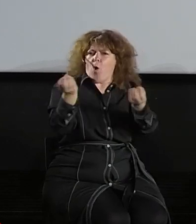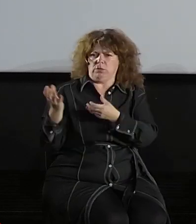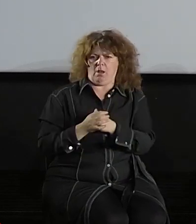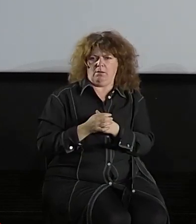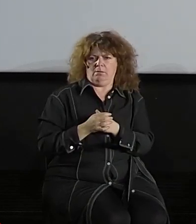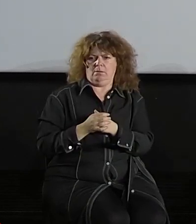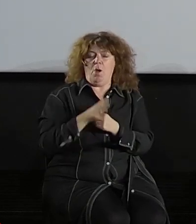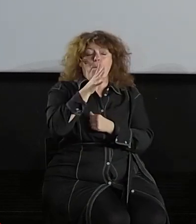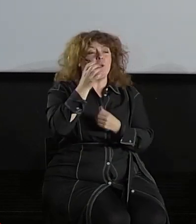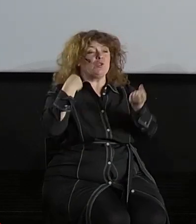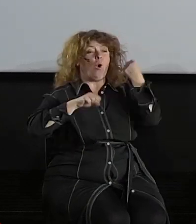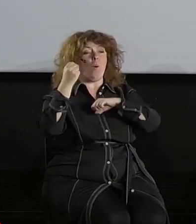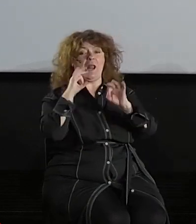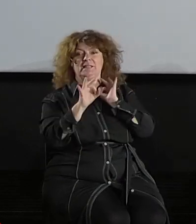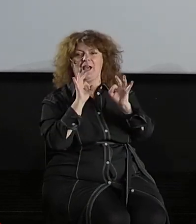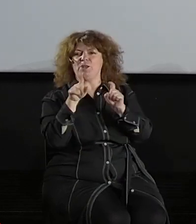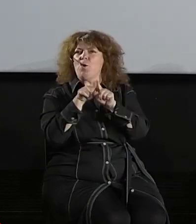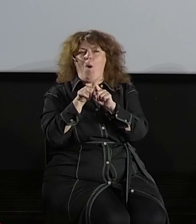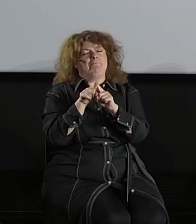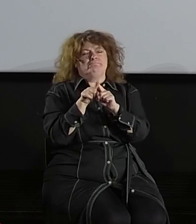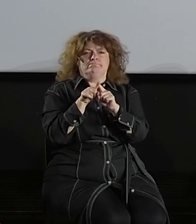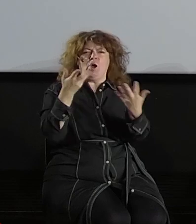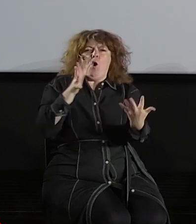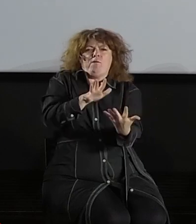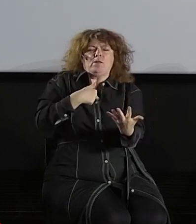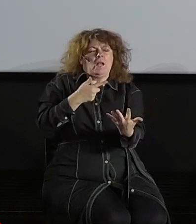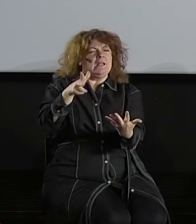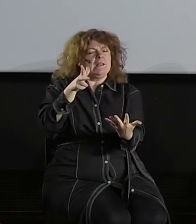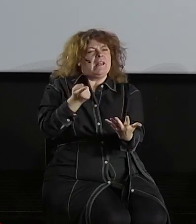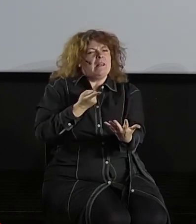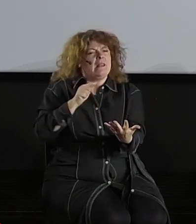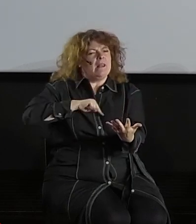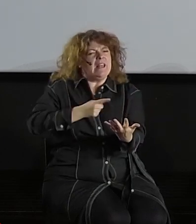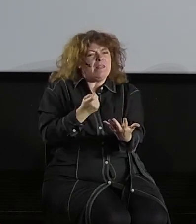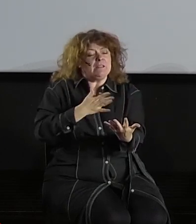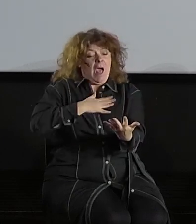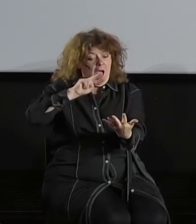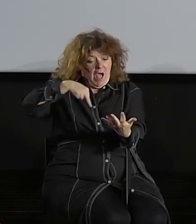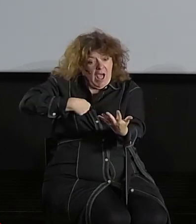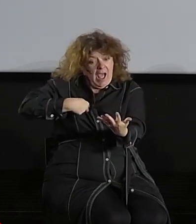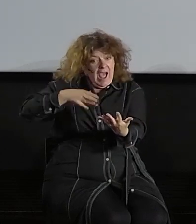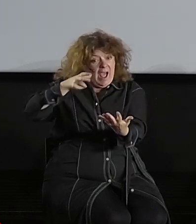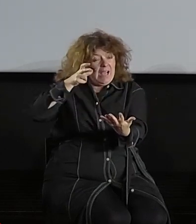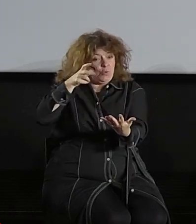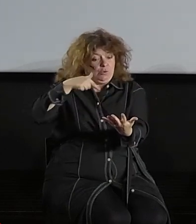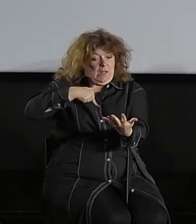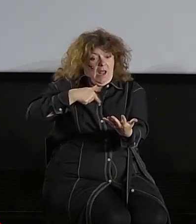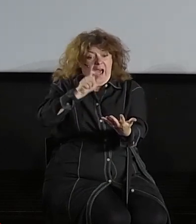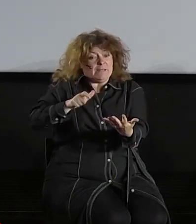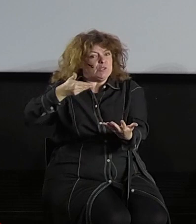obra sobre todo nos confronta con la necesidad de escuchar No a nosotros mismos no a las personas que oye a las personas